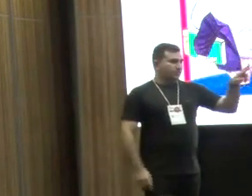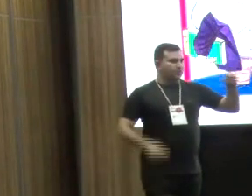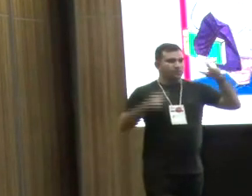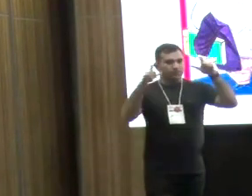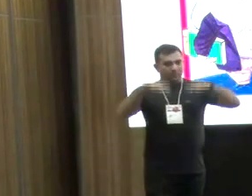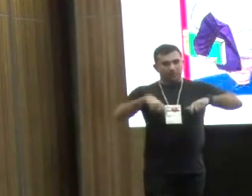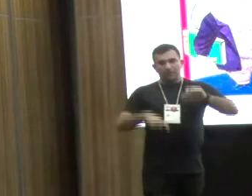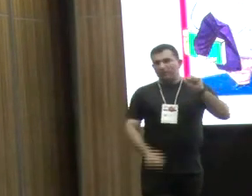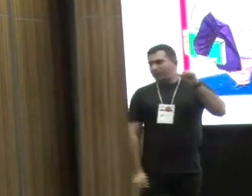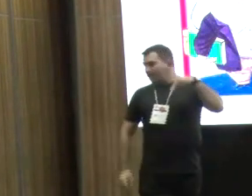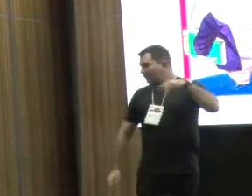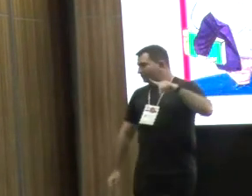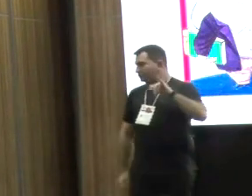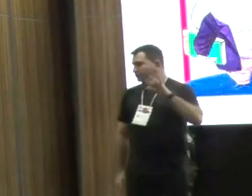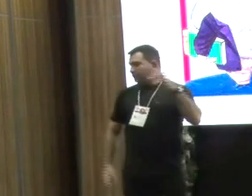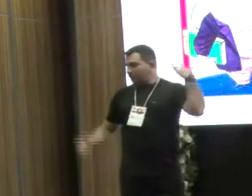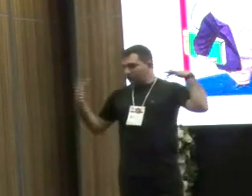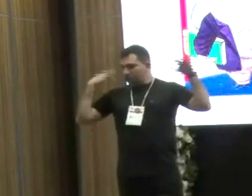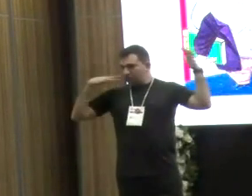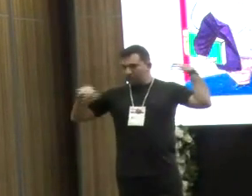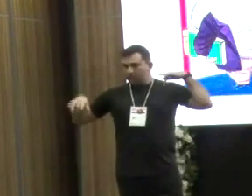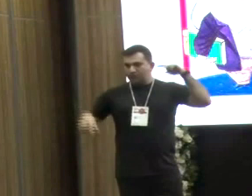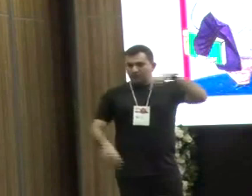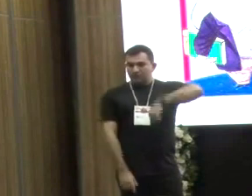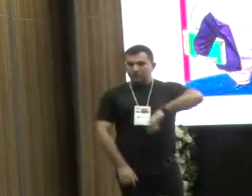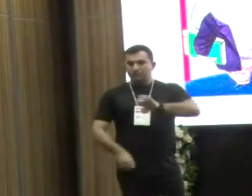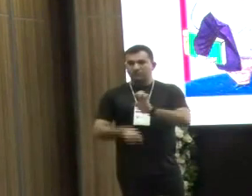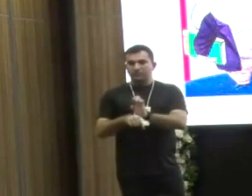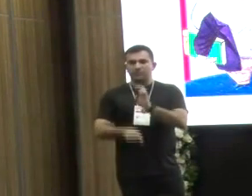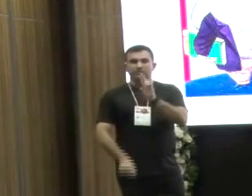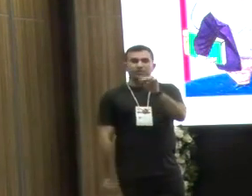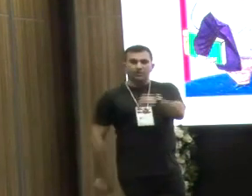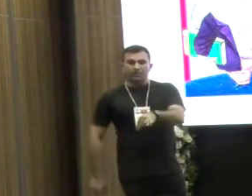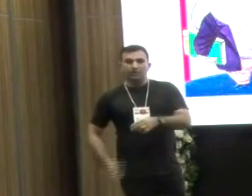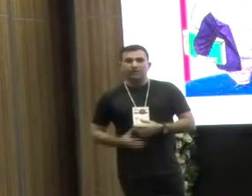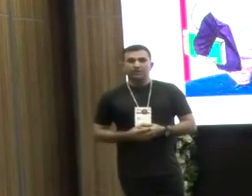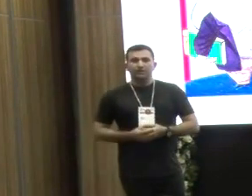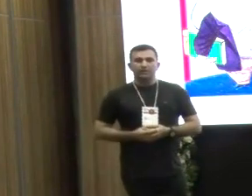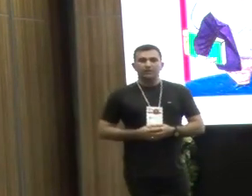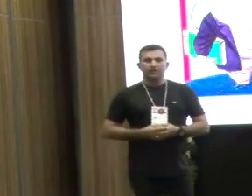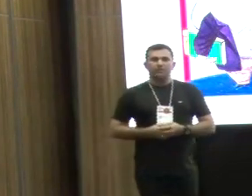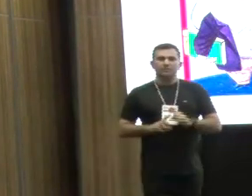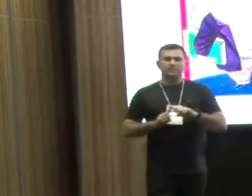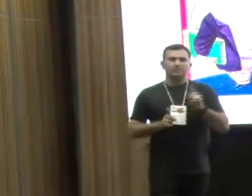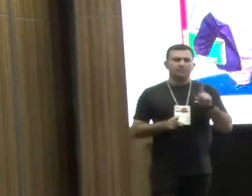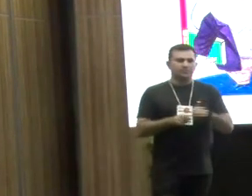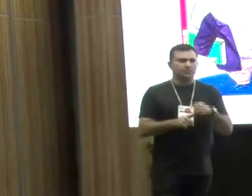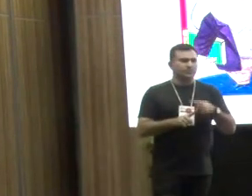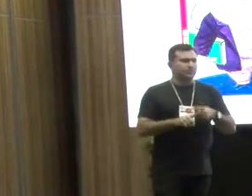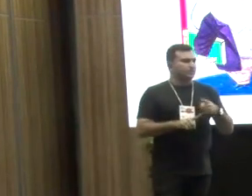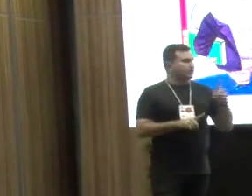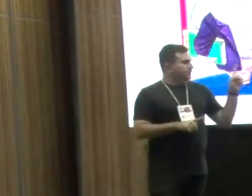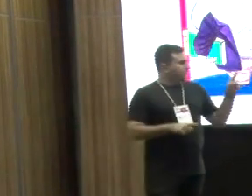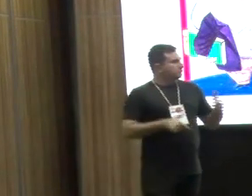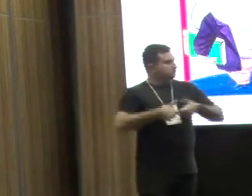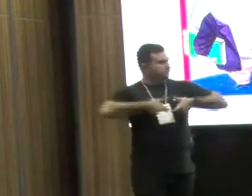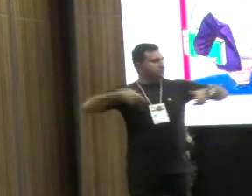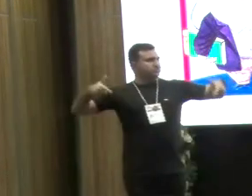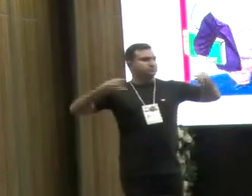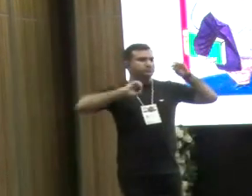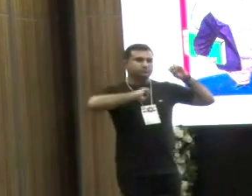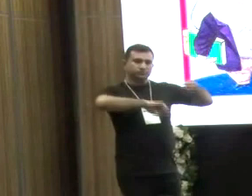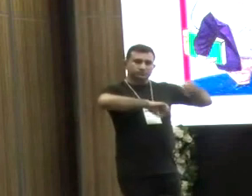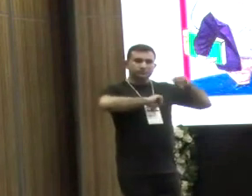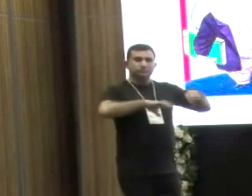Norte. E por que ele é esse grande educador? Porque a primeira